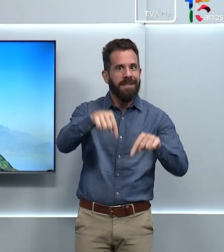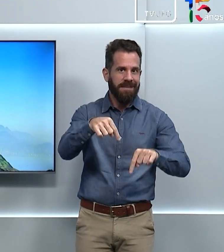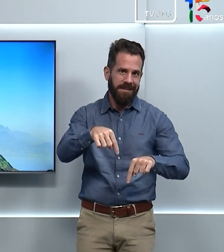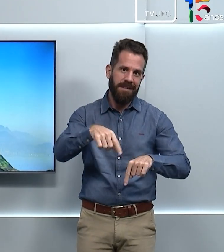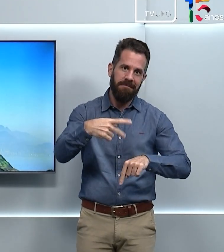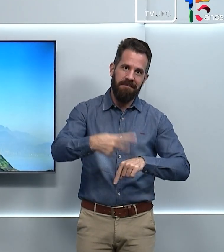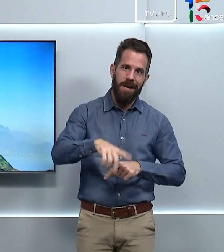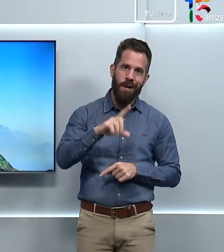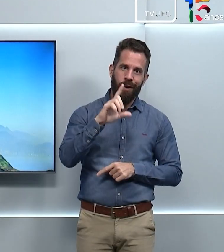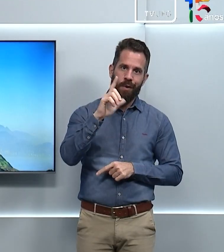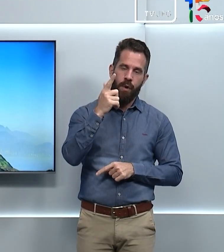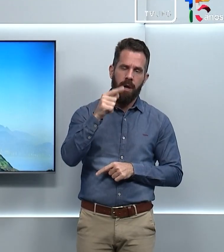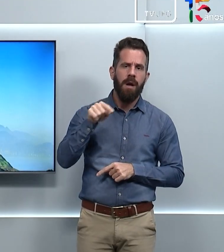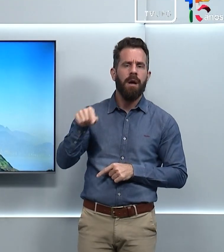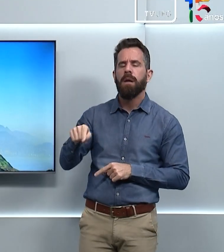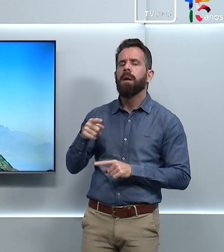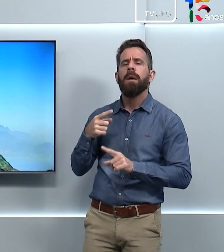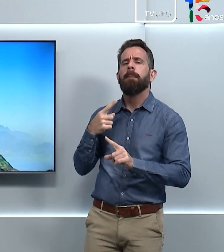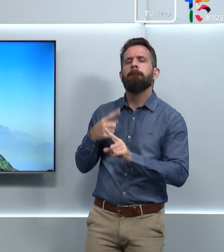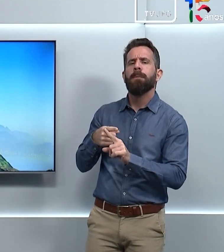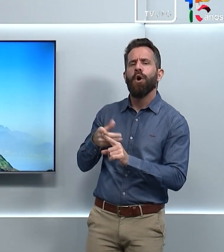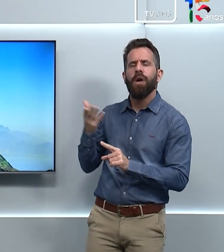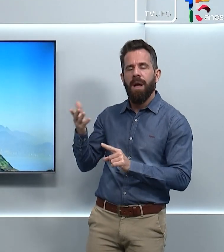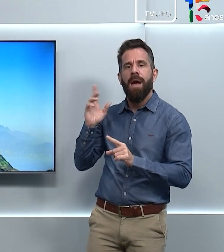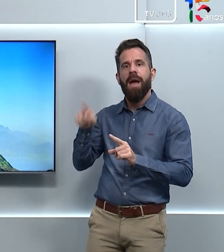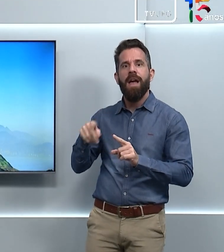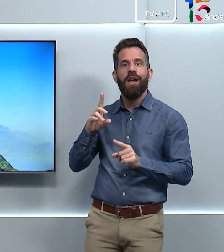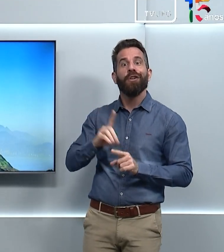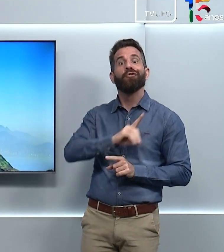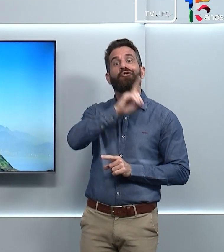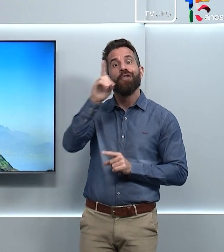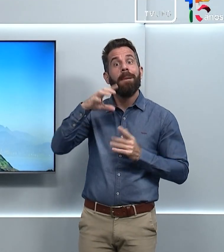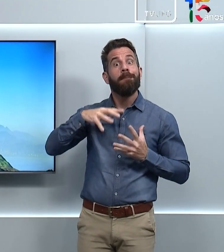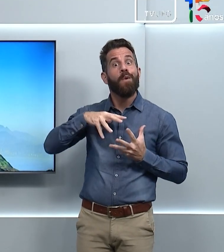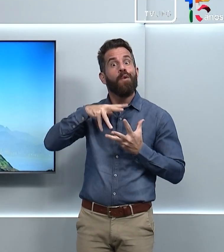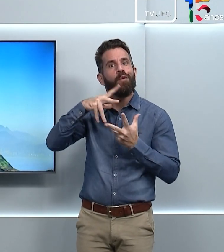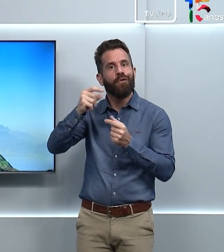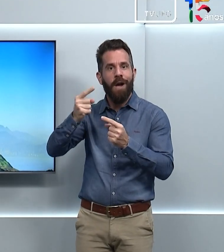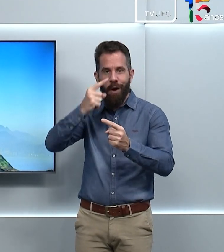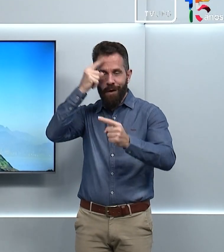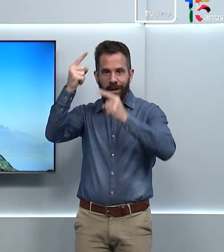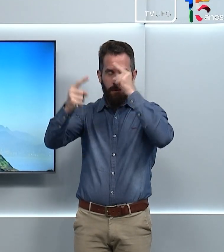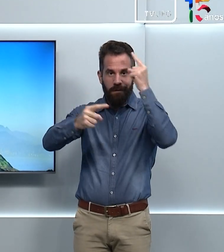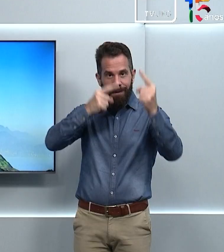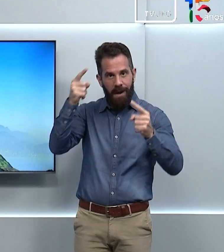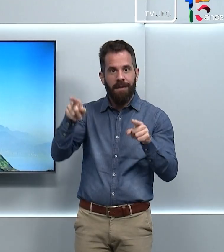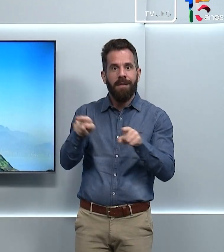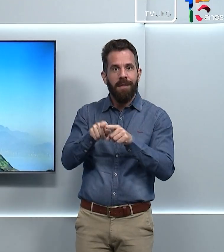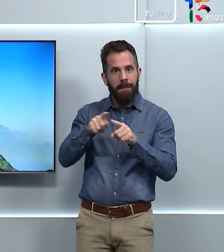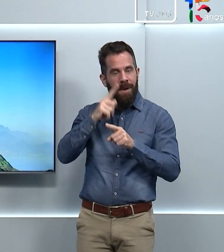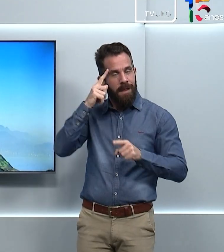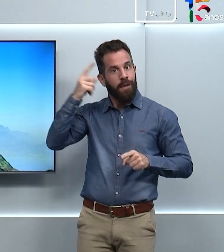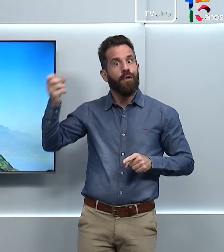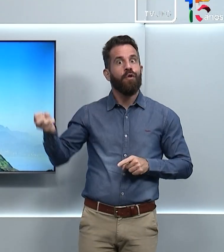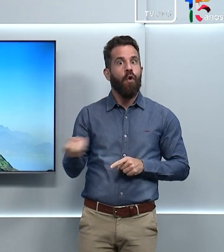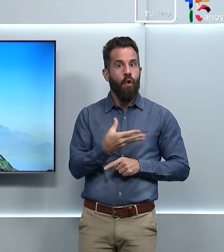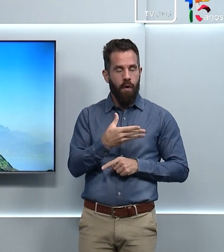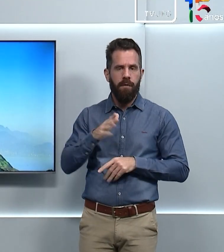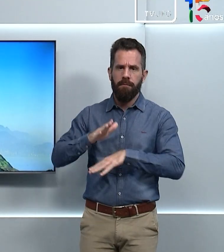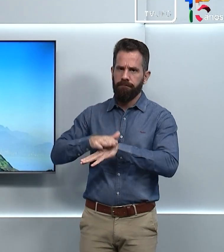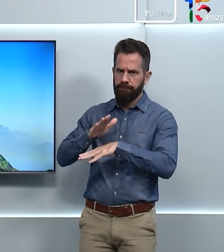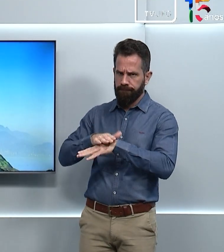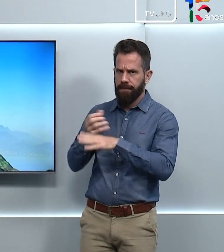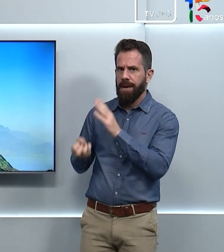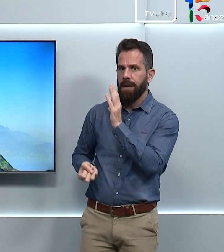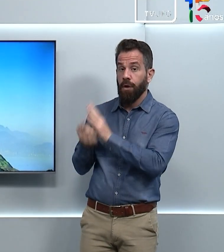na cidade, comemorando o Dia Mundial da Criatividade e Inovação, que foi instituído pela ONU. Esse evento tem